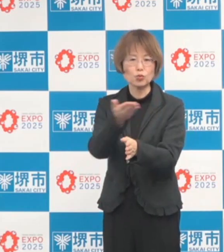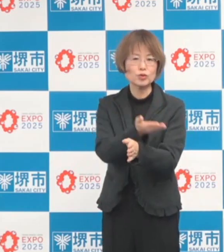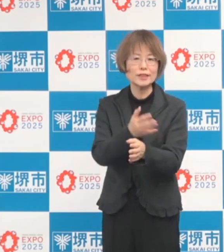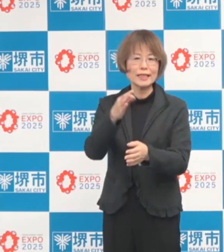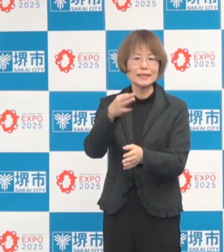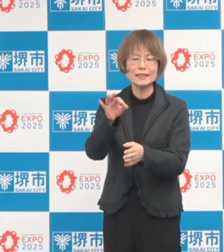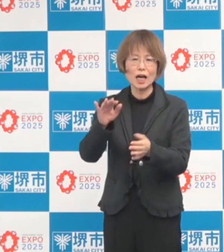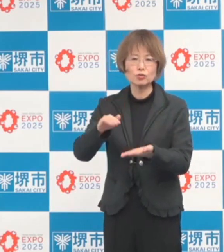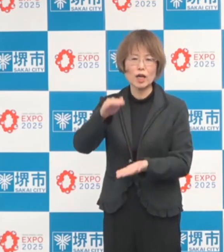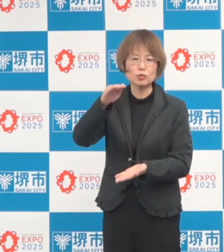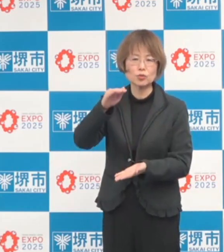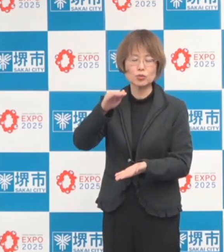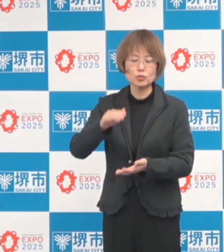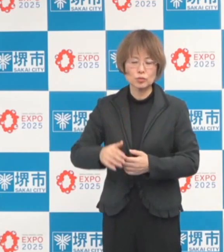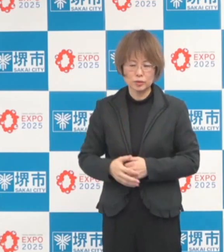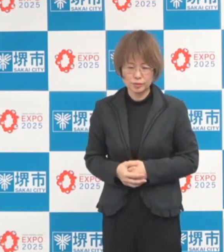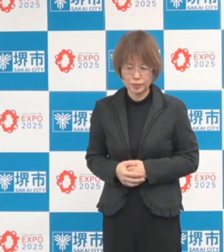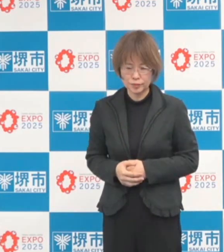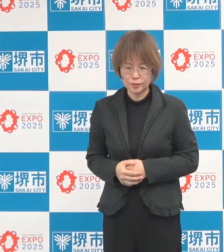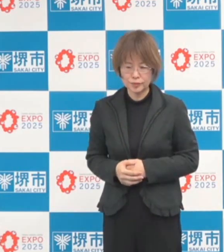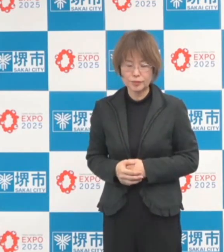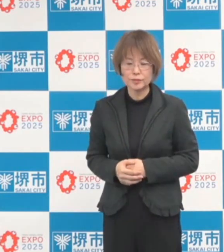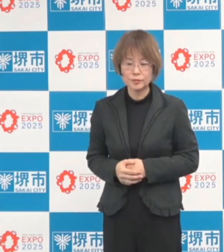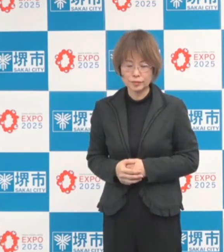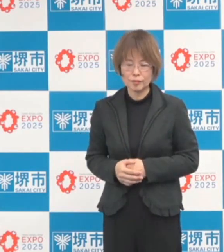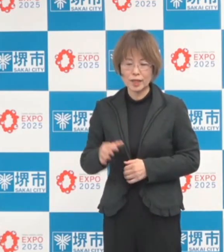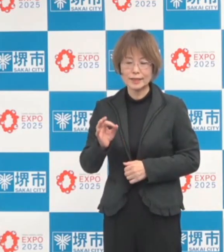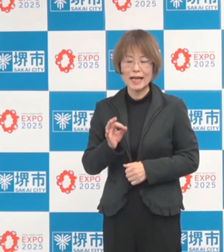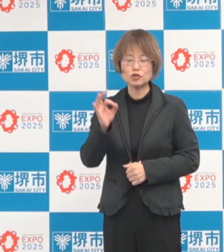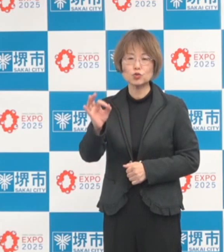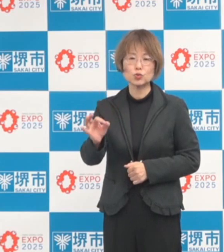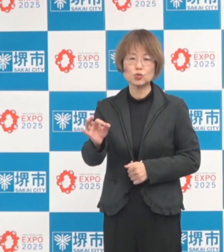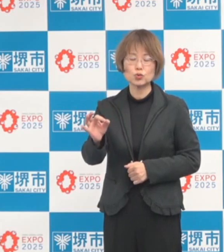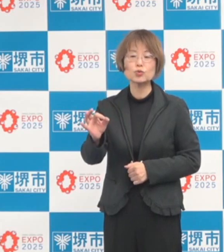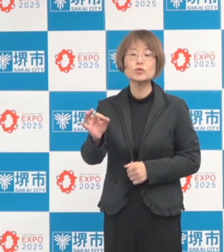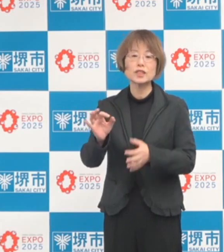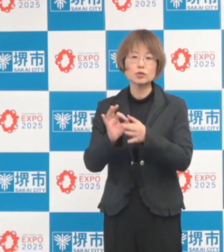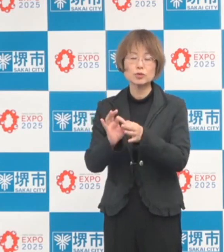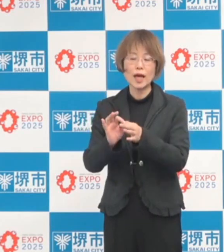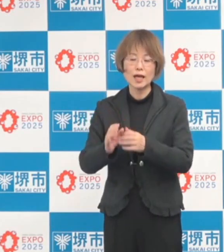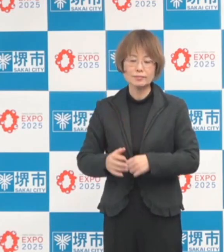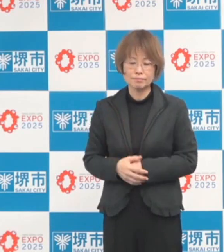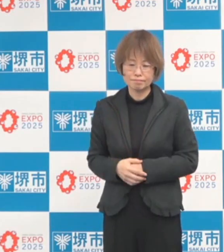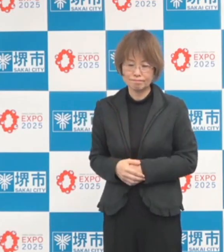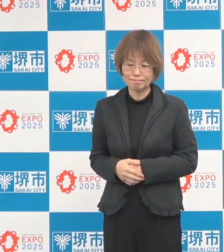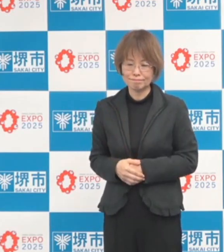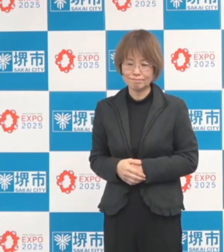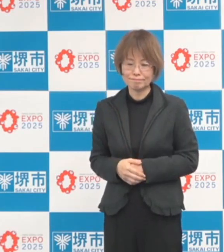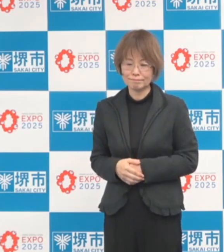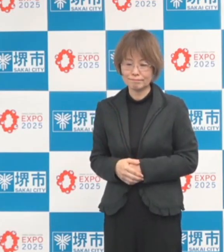増加をしています。続きまして歳出についてです。